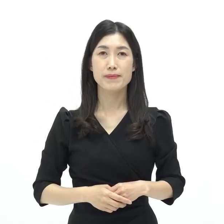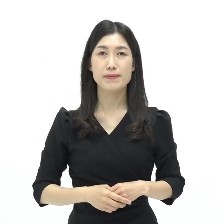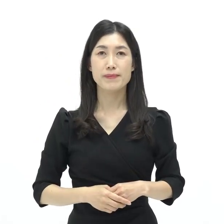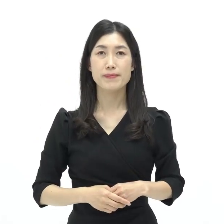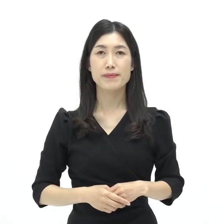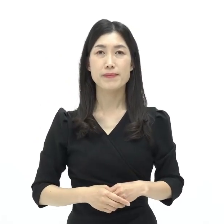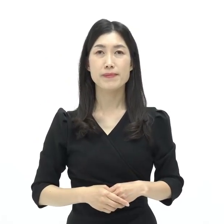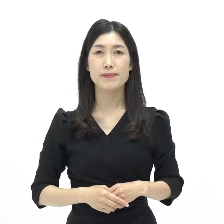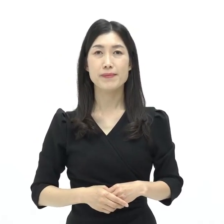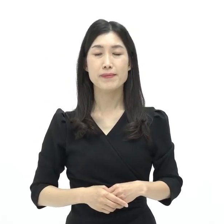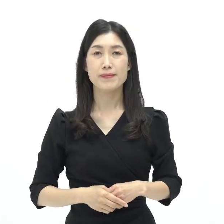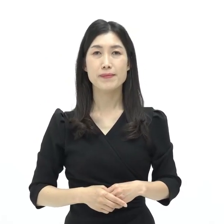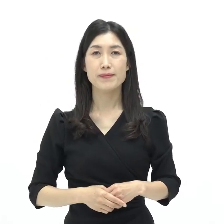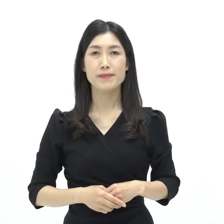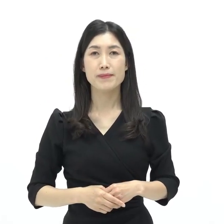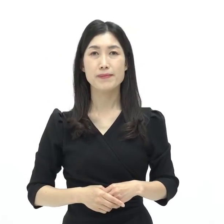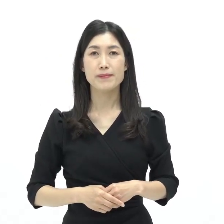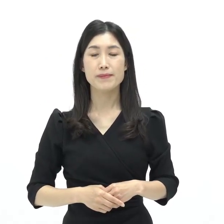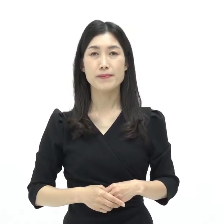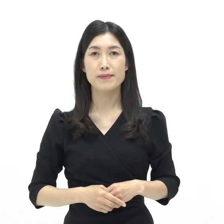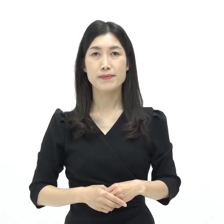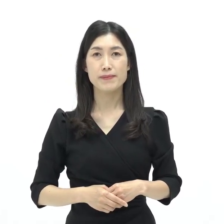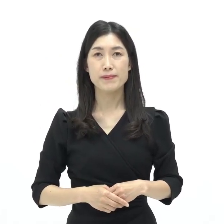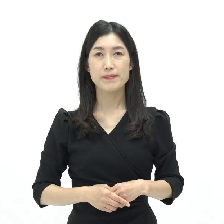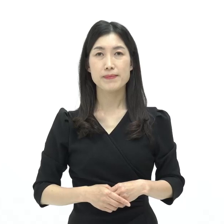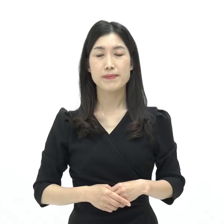정말 너무 안타까워요.